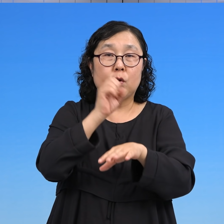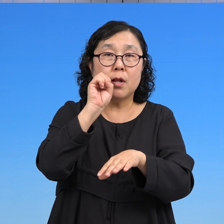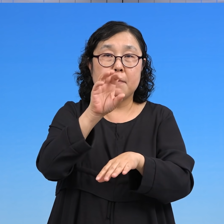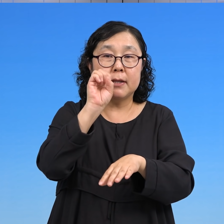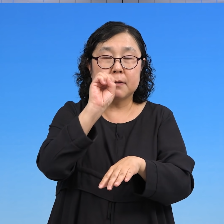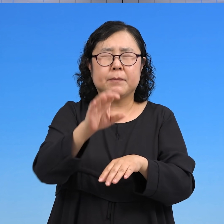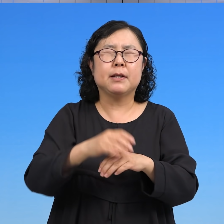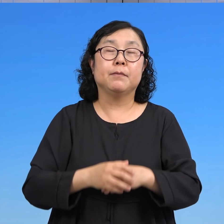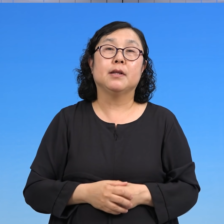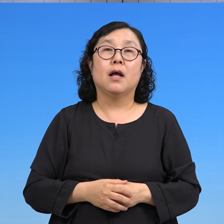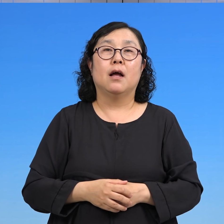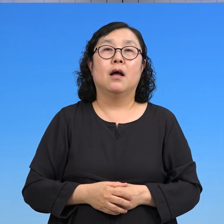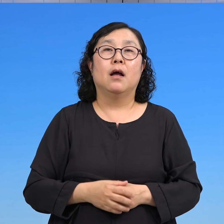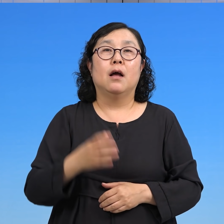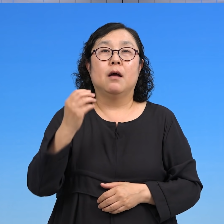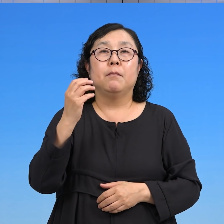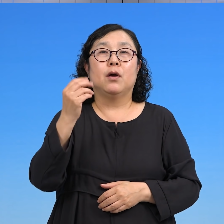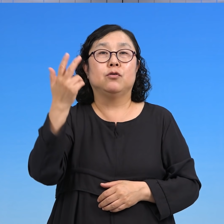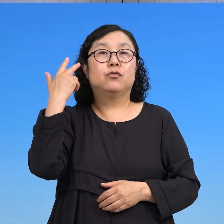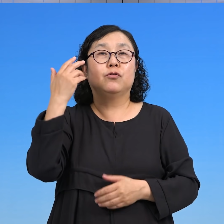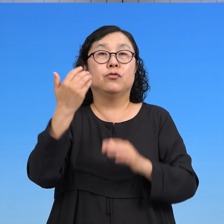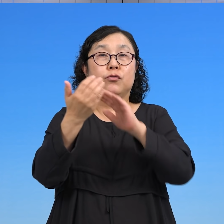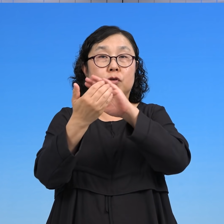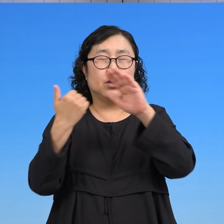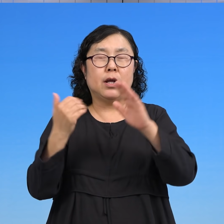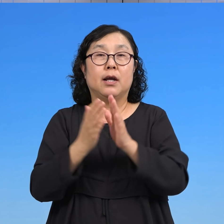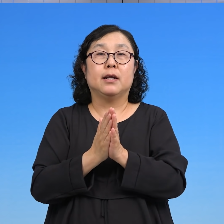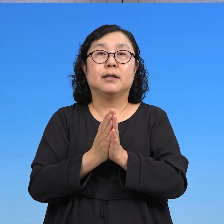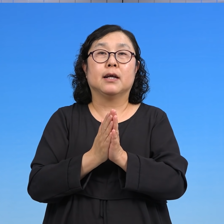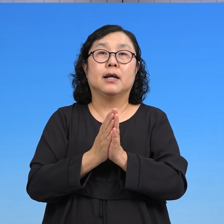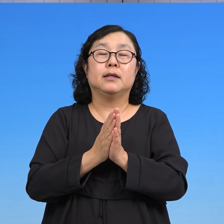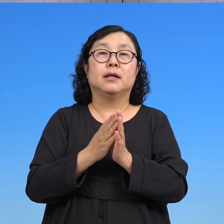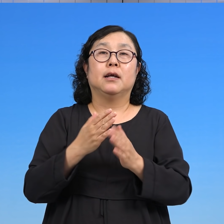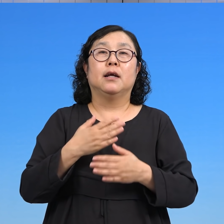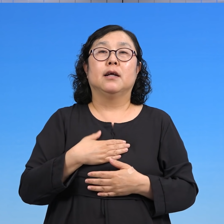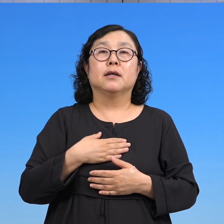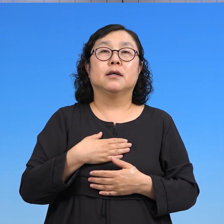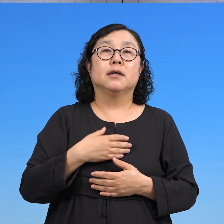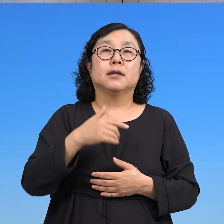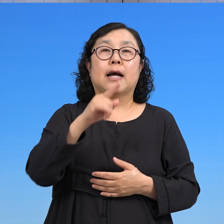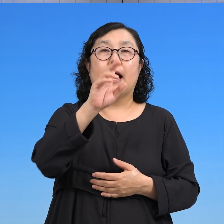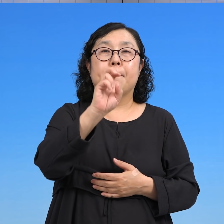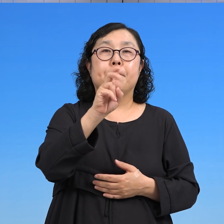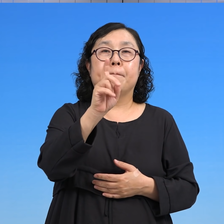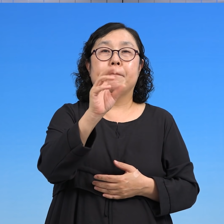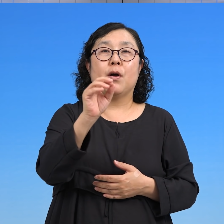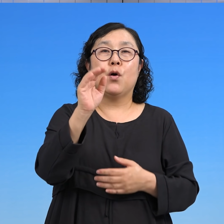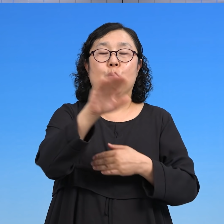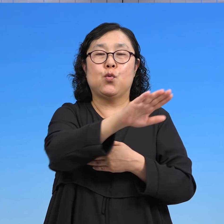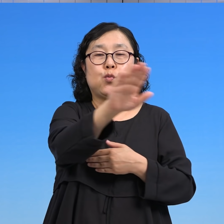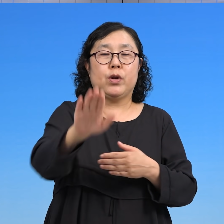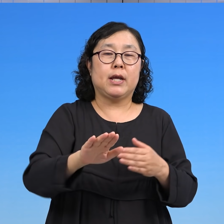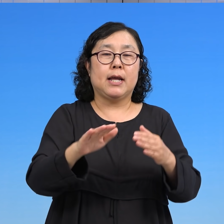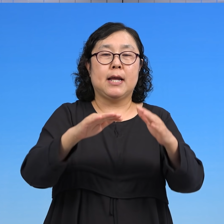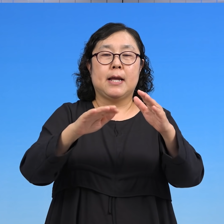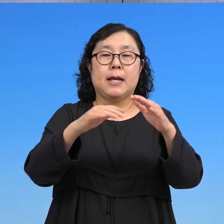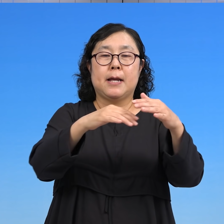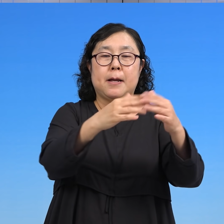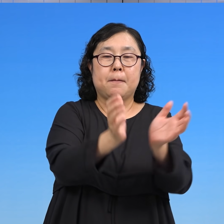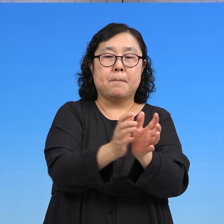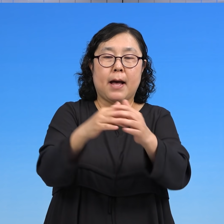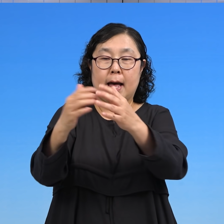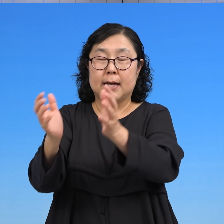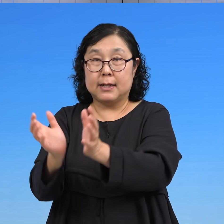결론을 이렇게 맺기 원합니다. 몇 주 전에 그 가평 우리 마을의 컨셉을 가지고 영상으로도 보여드리고 했는데요, 그때